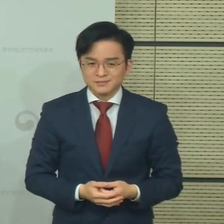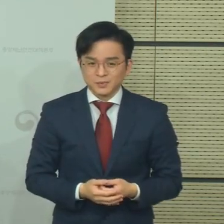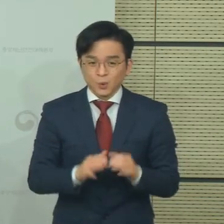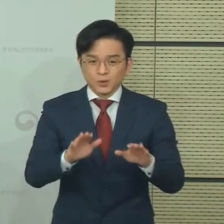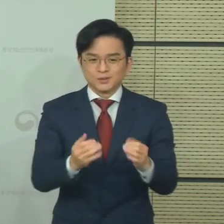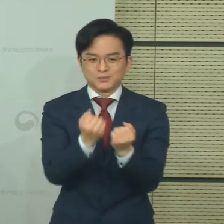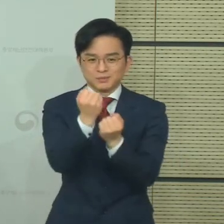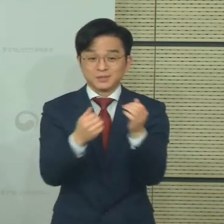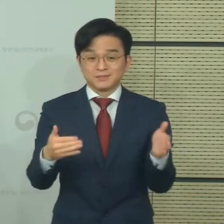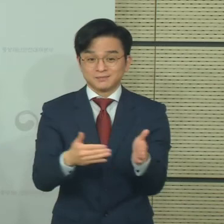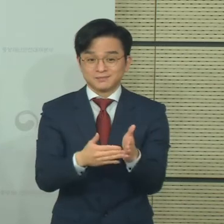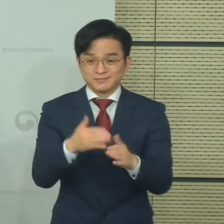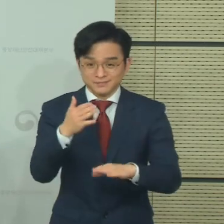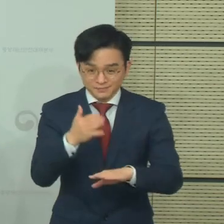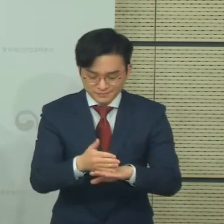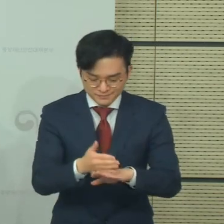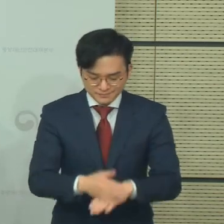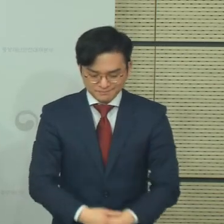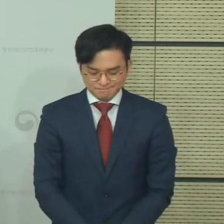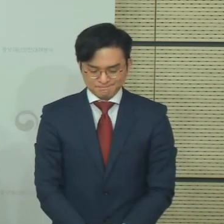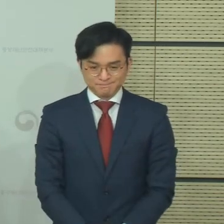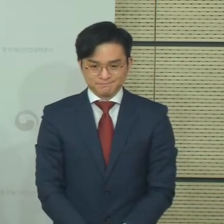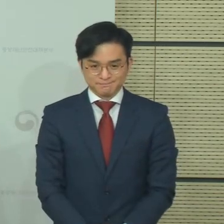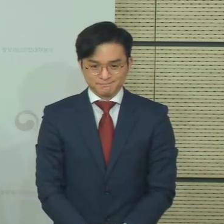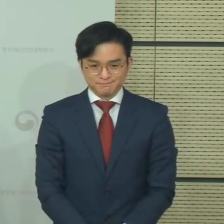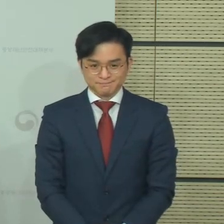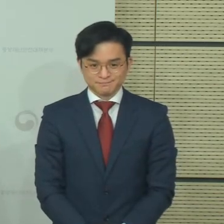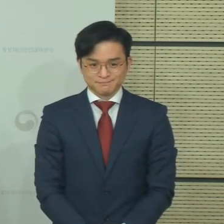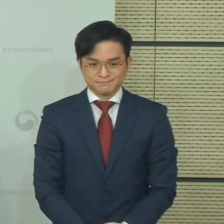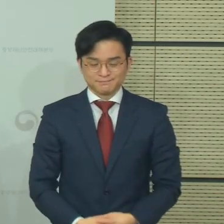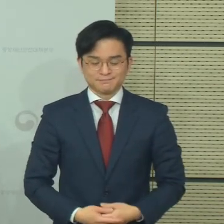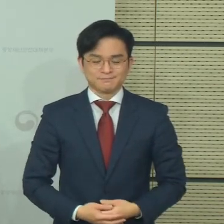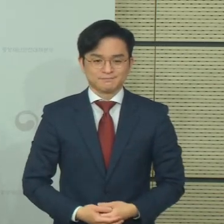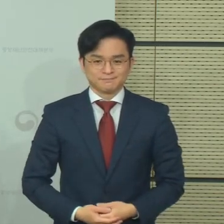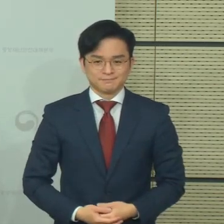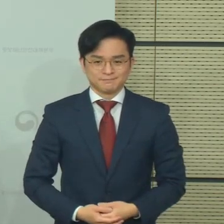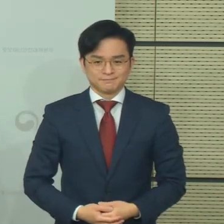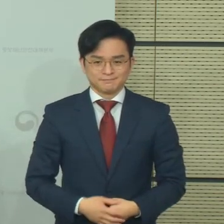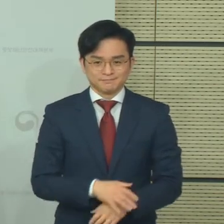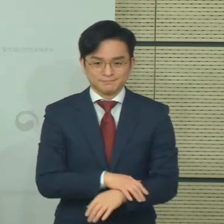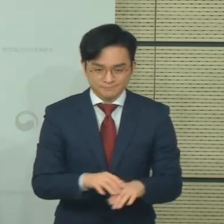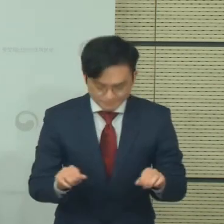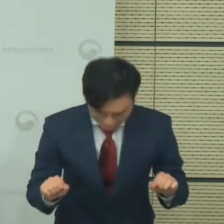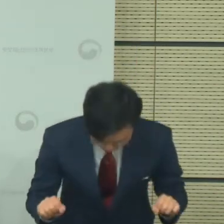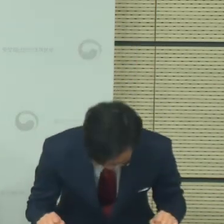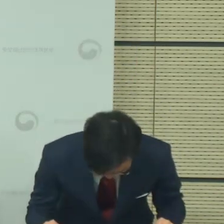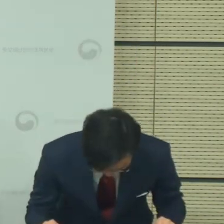좋겠습니다. 감사합니다. 네, 이것으로 브리핑을 마치겠습니다. 참여해 주셔서 감사합니다.